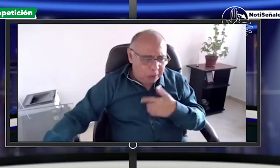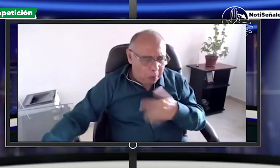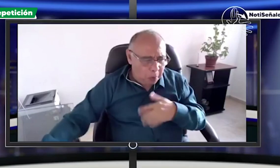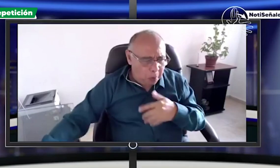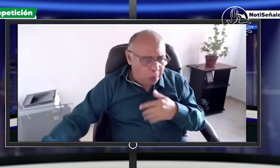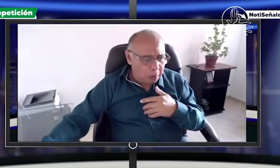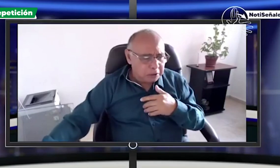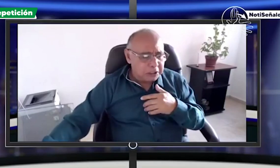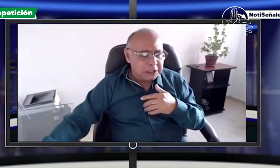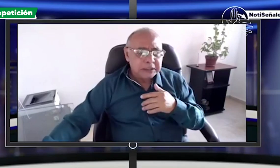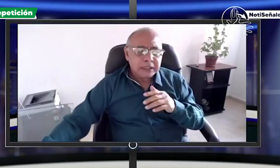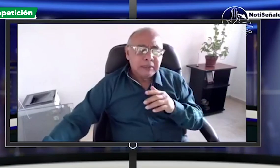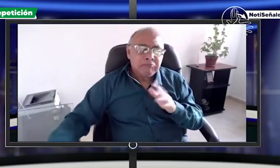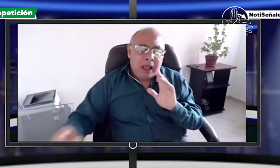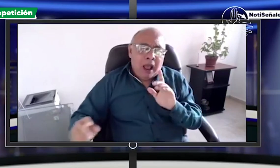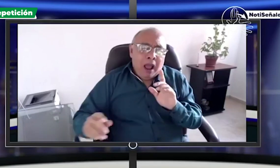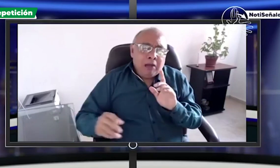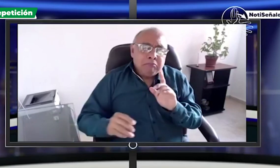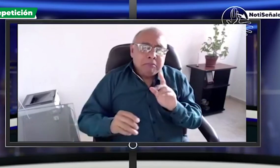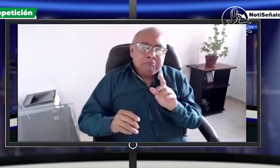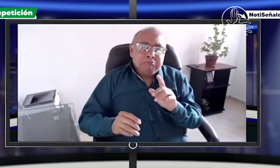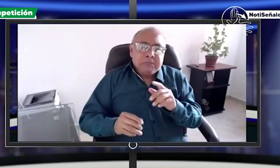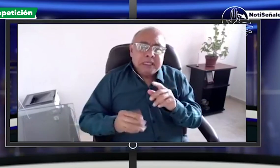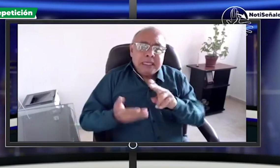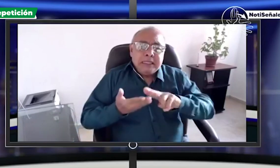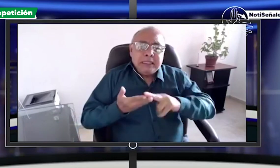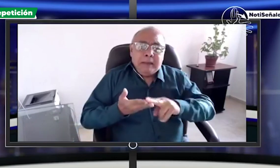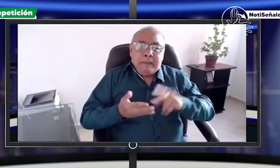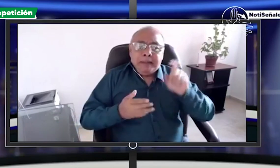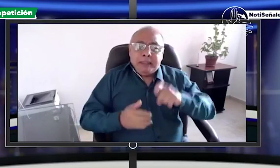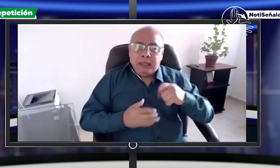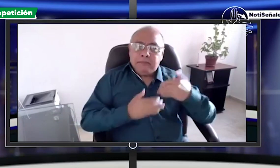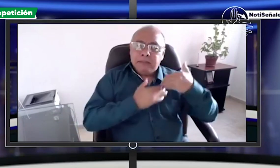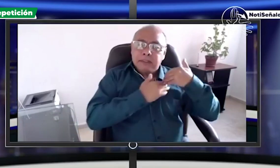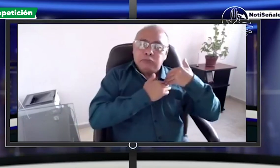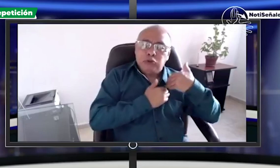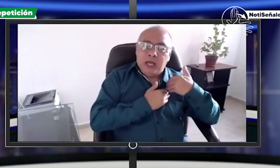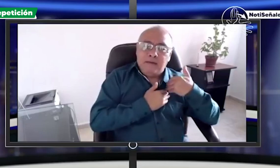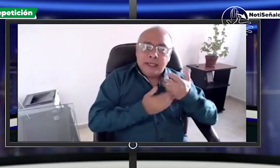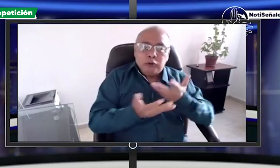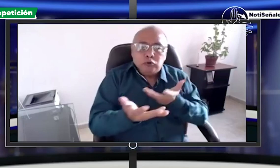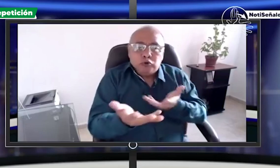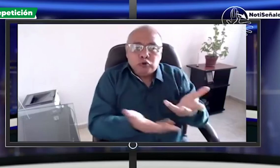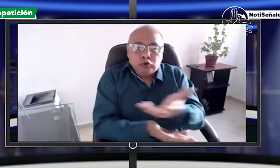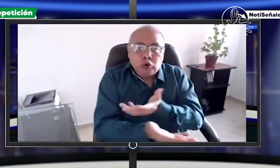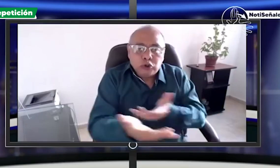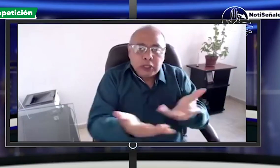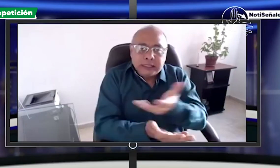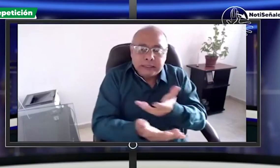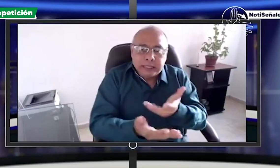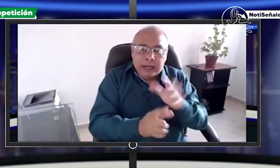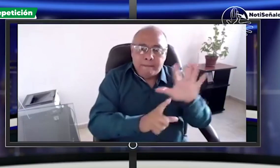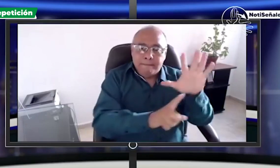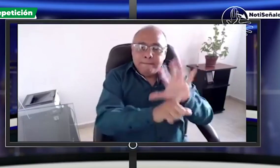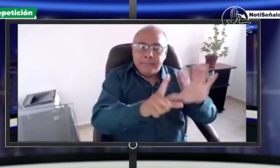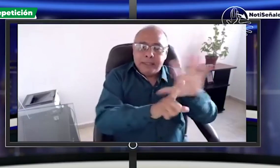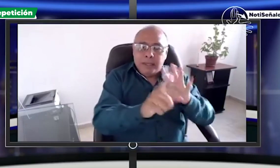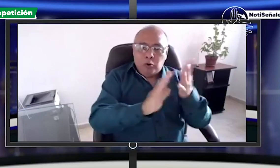punto número 6 veamos lo que dice dice que el intérprete dentro de sus funciones está